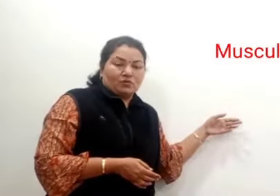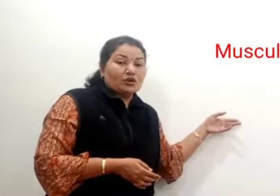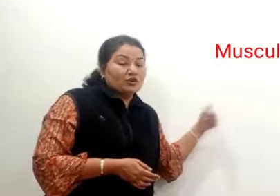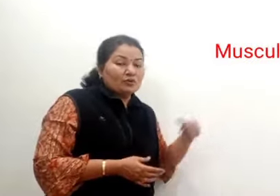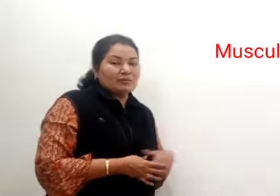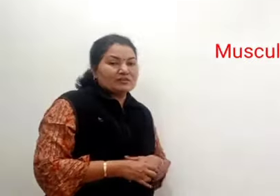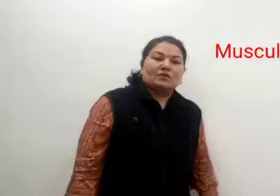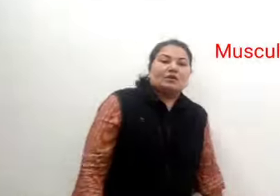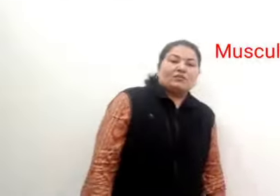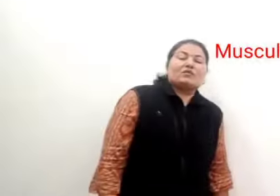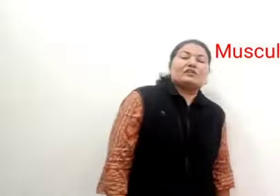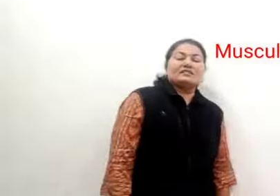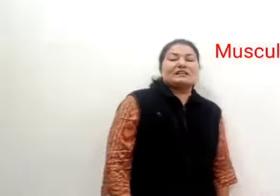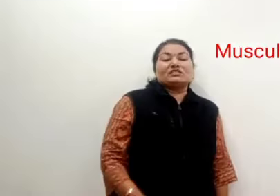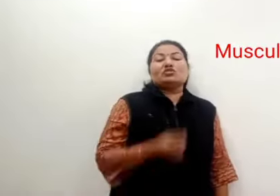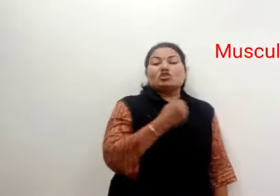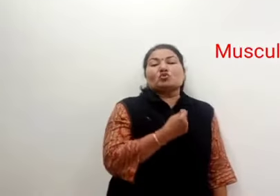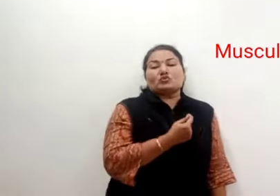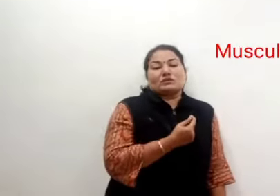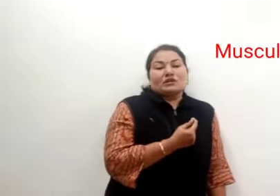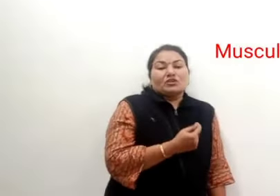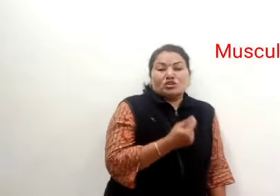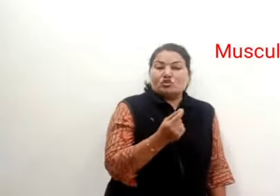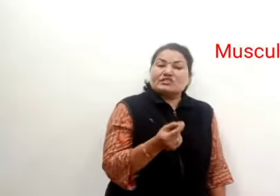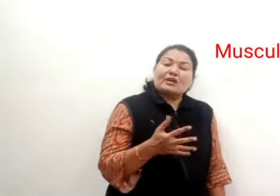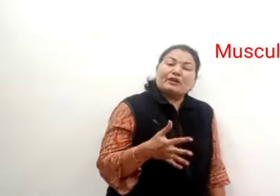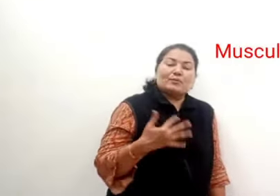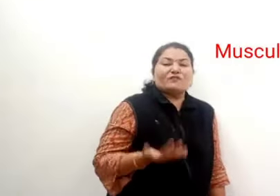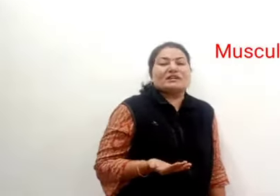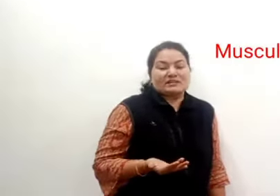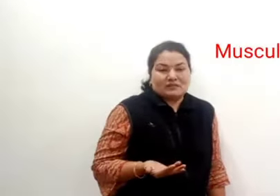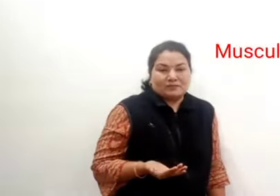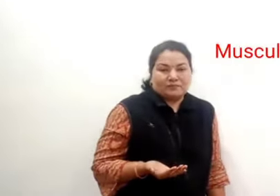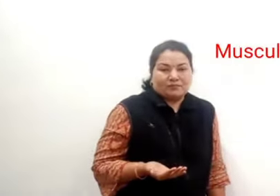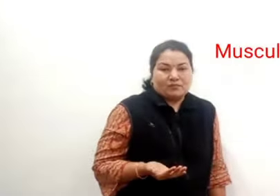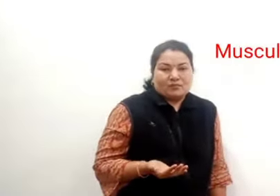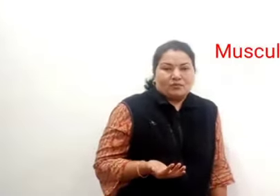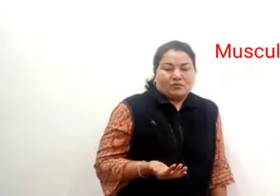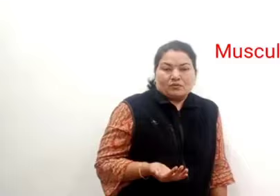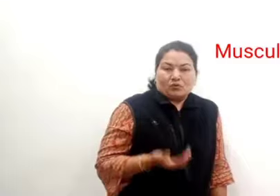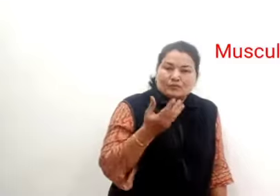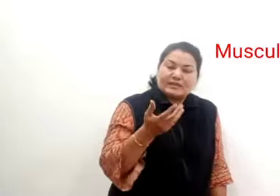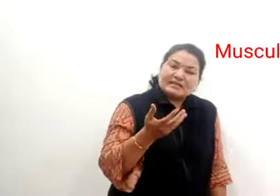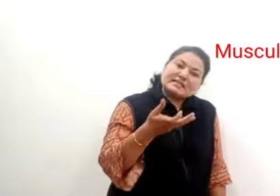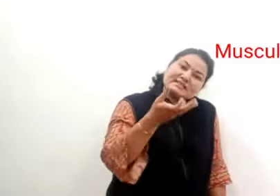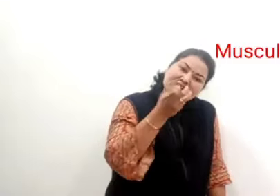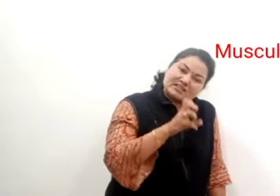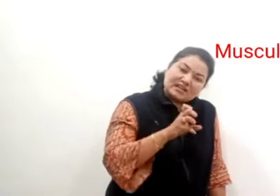What do you mean by muscular? We have already studied tissues. Tissues are made up of cells. खूप सारे cells एकत्र